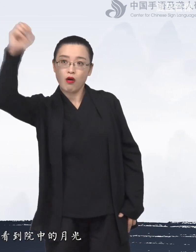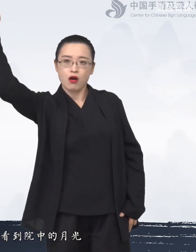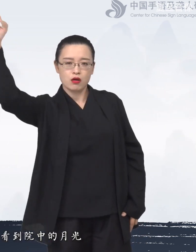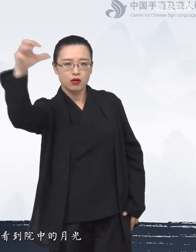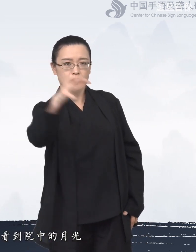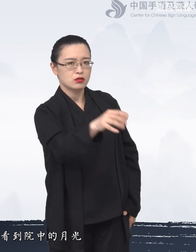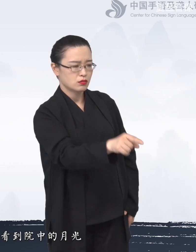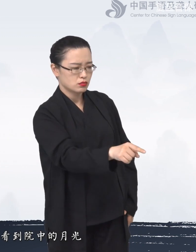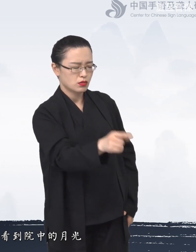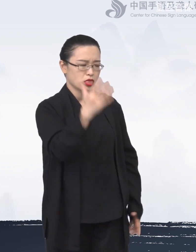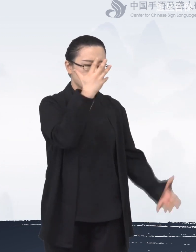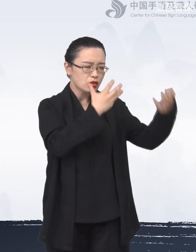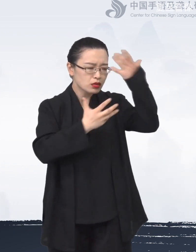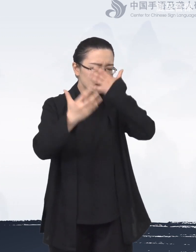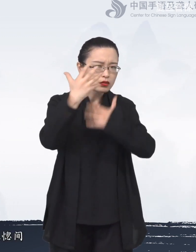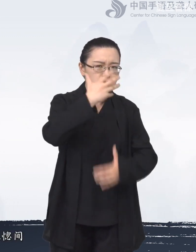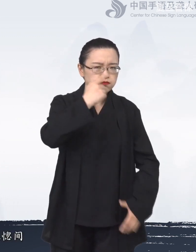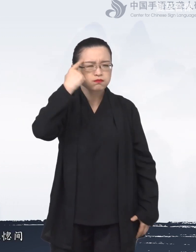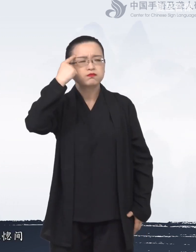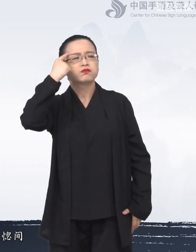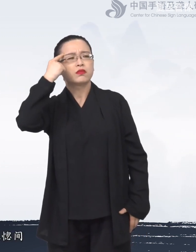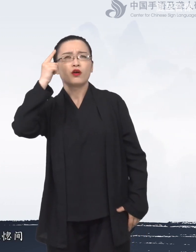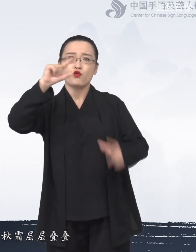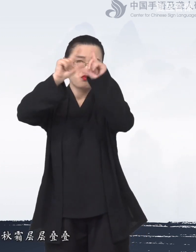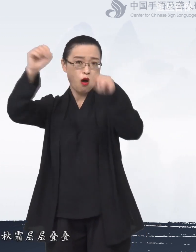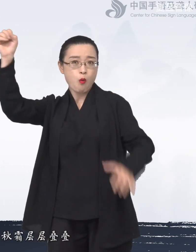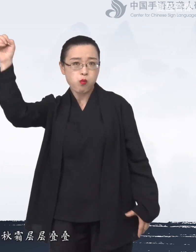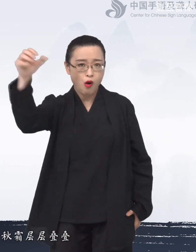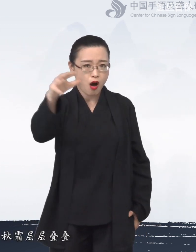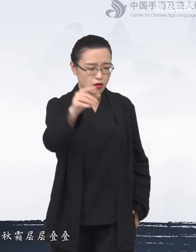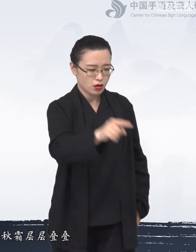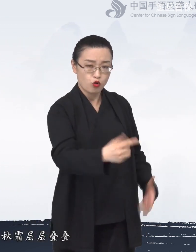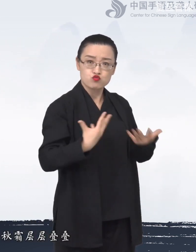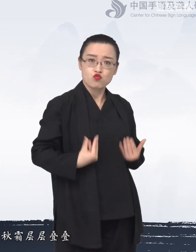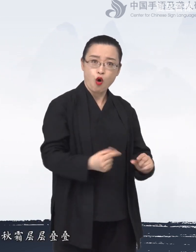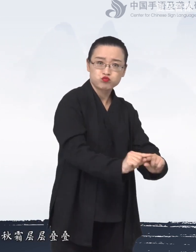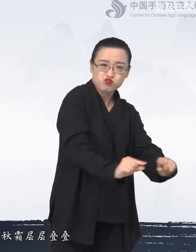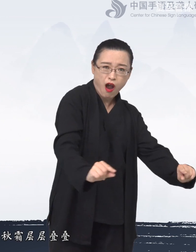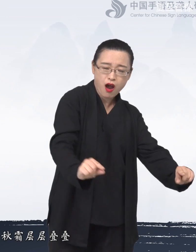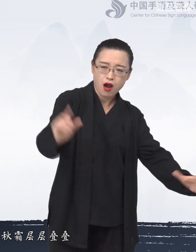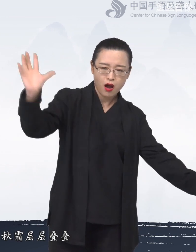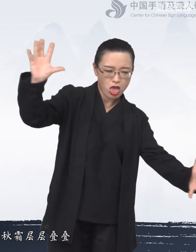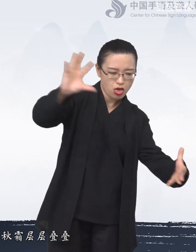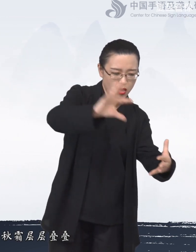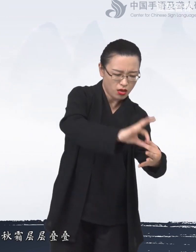中的月光，恍惚间觉得月光 与秋霜层层叠